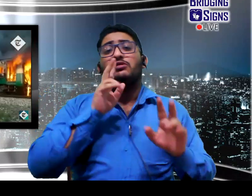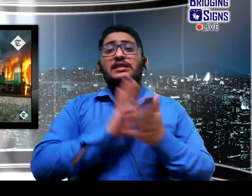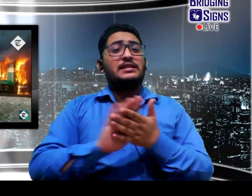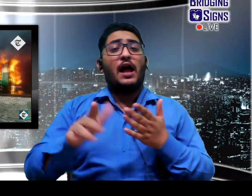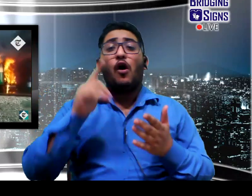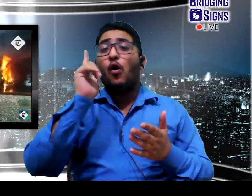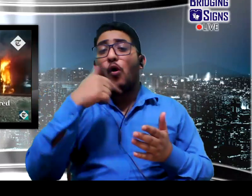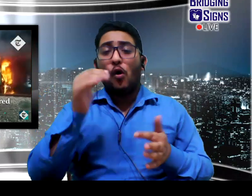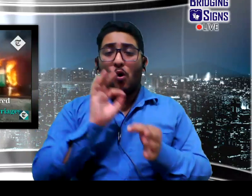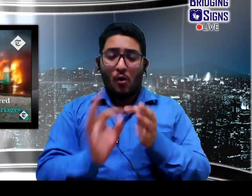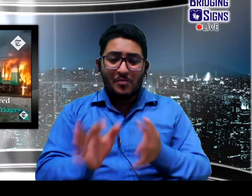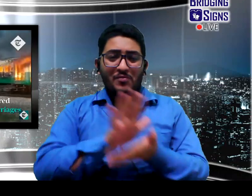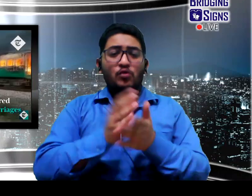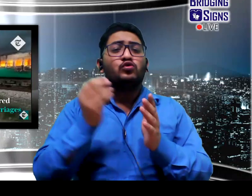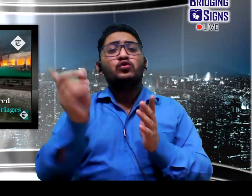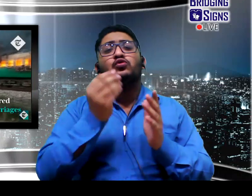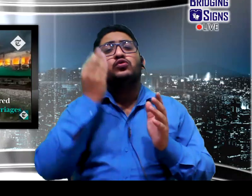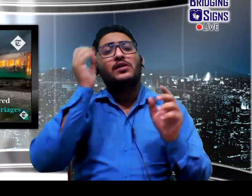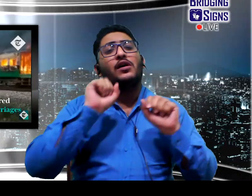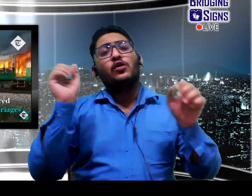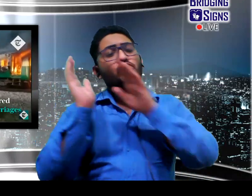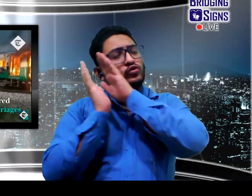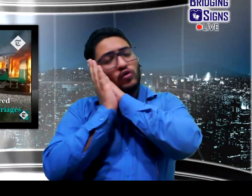पानी पिलाओ।